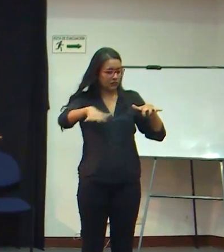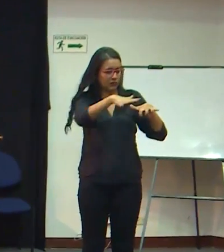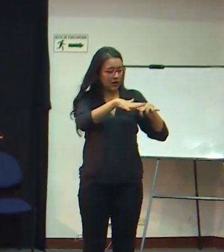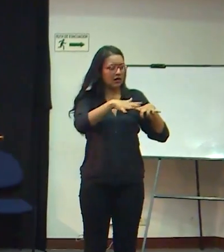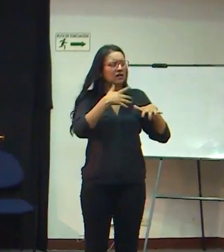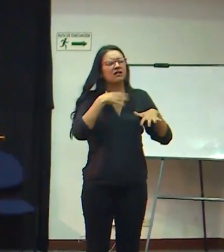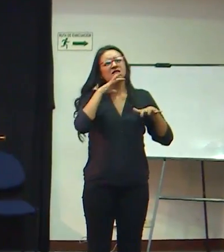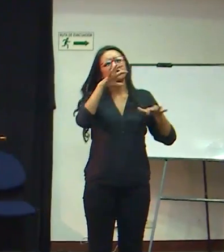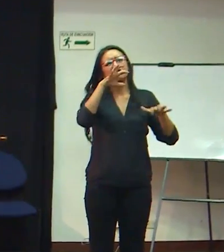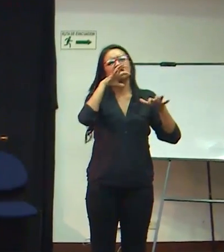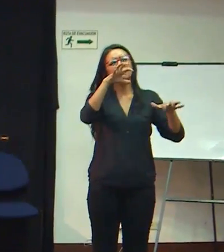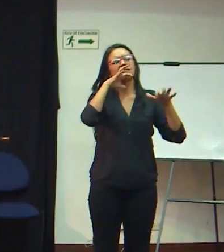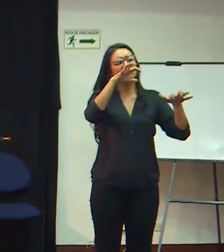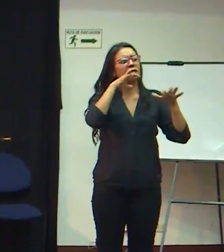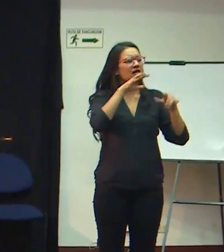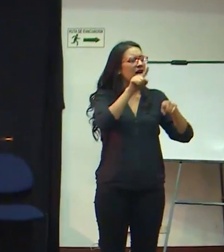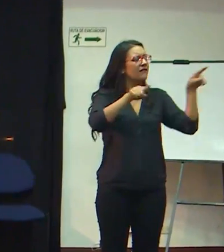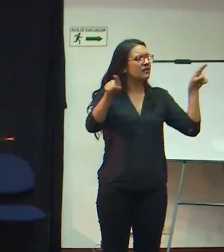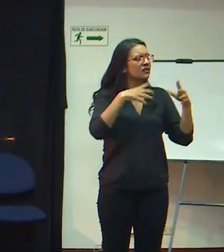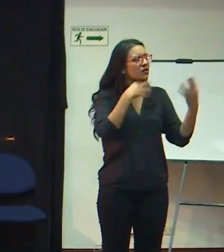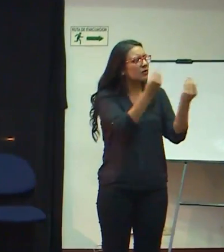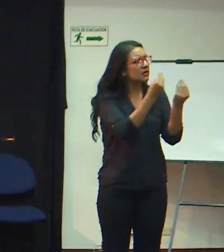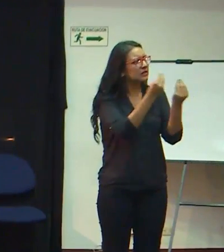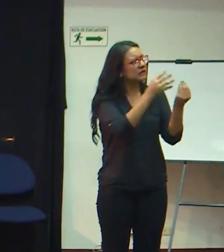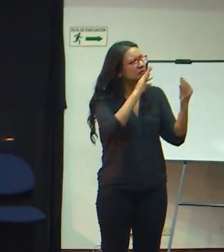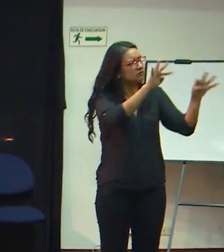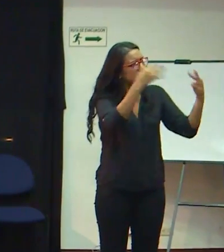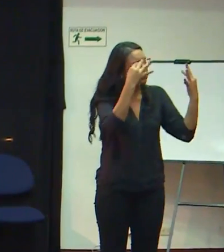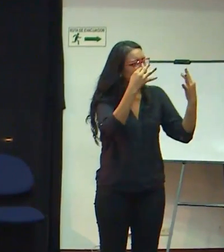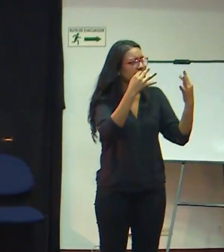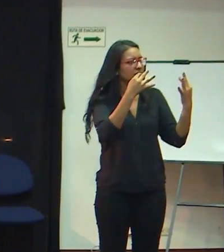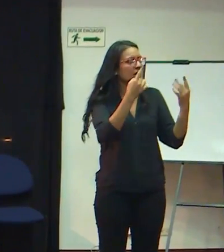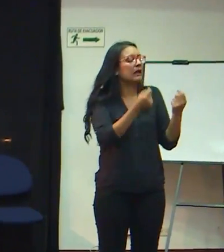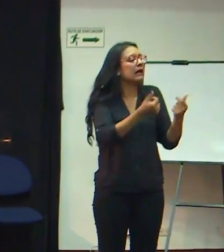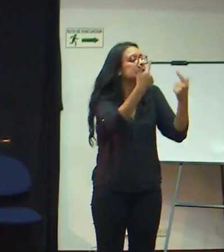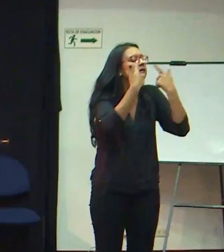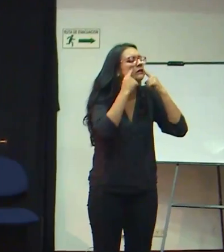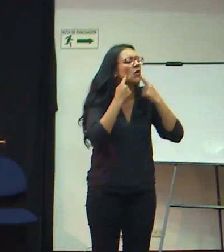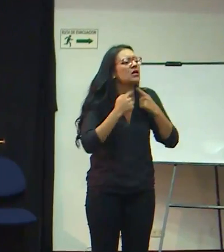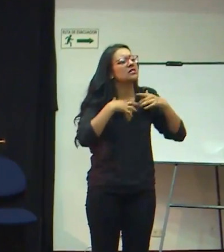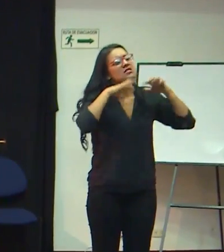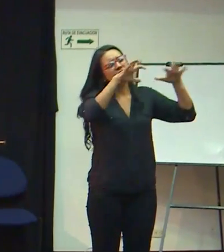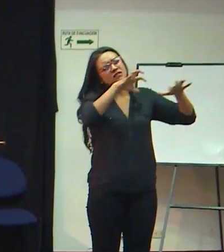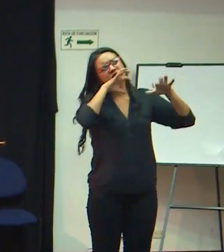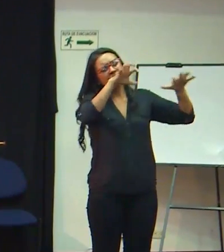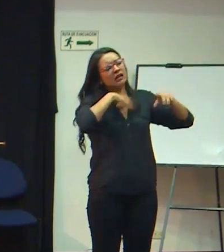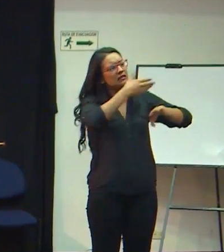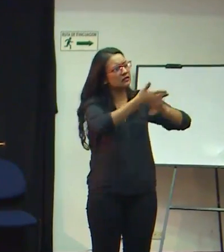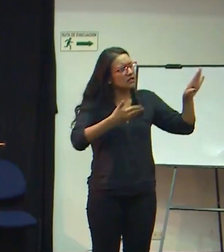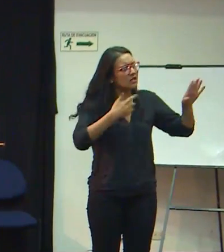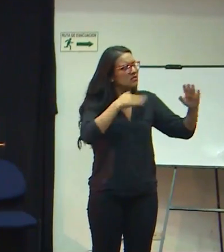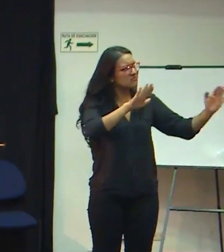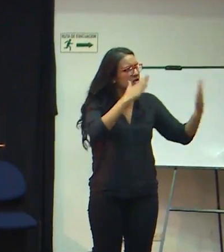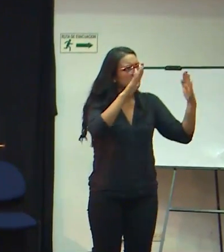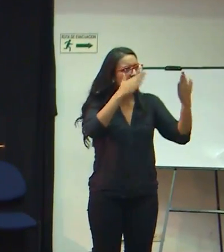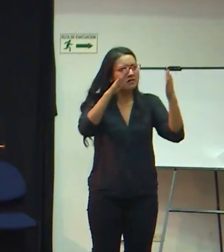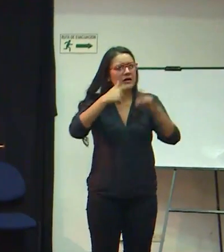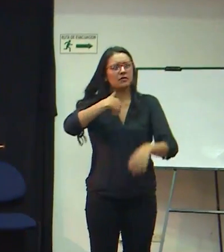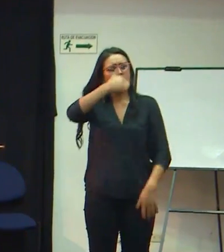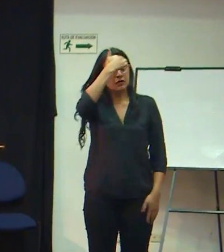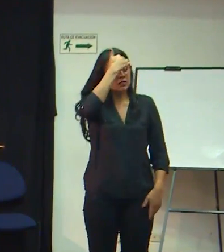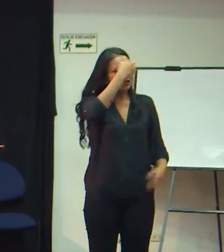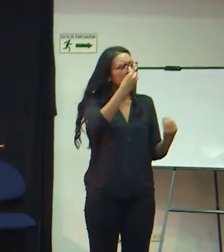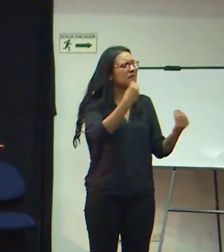veces rogando por un público de los compañeros, a veces casi llorando, exigiéndole, confrontando a profesores para